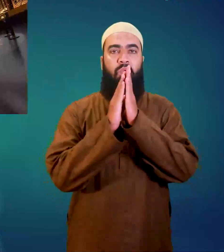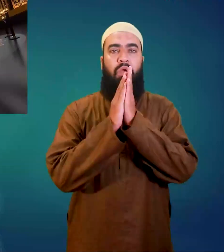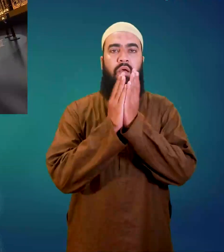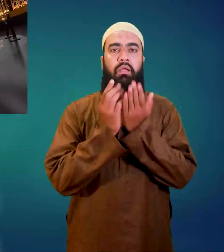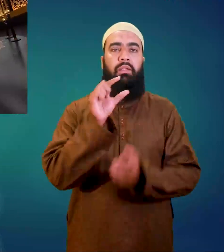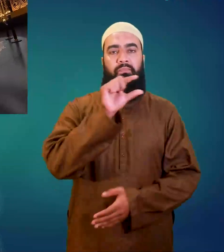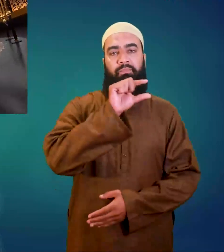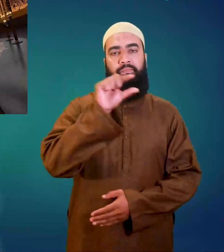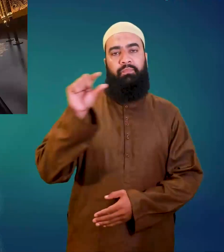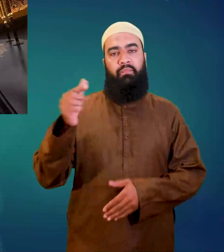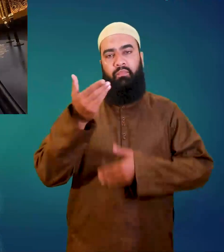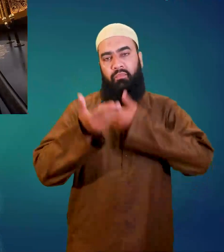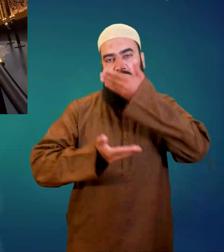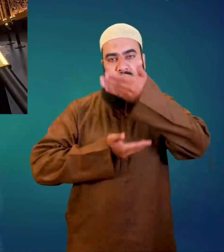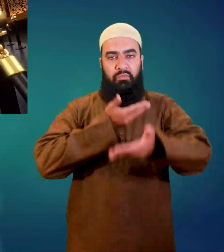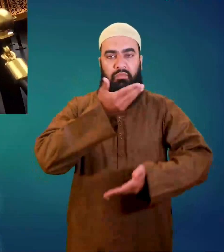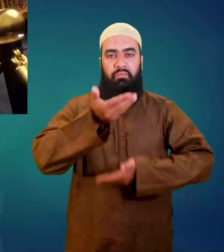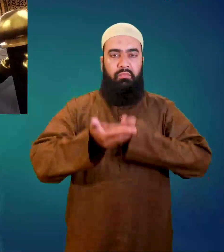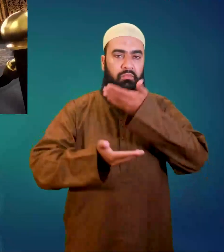افلا